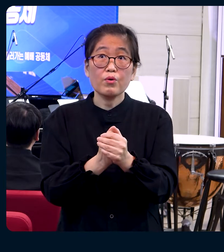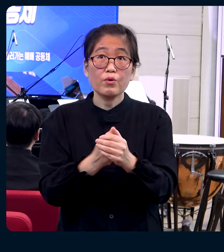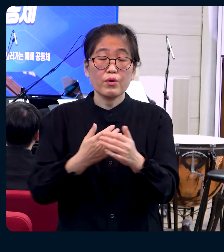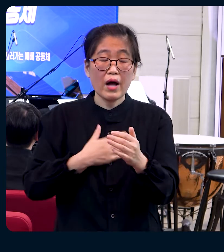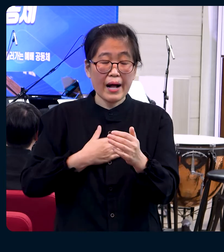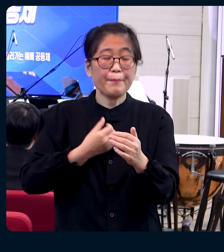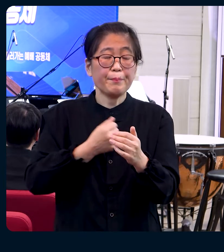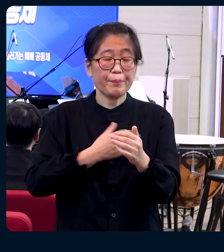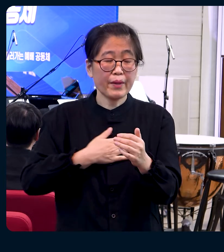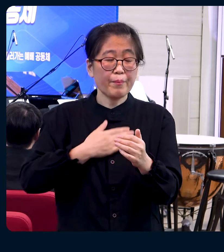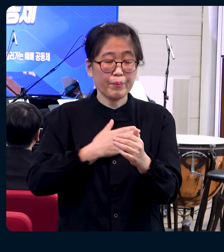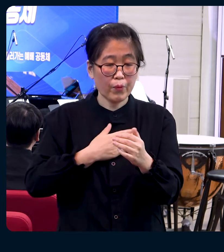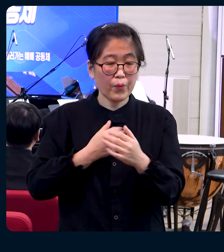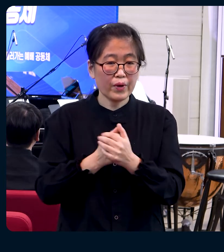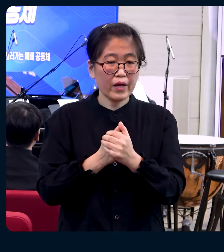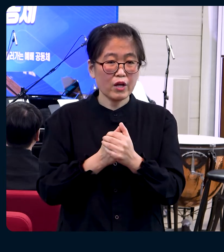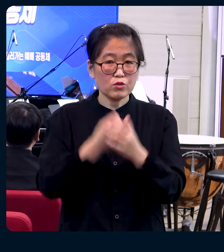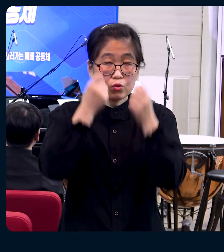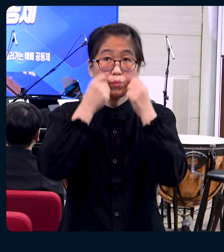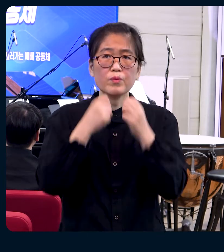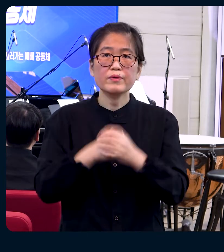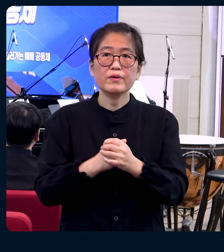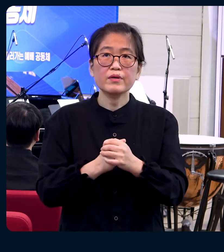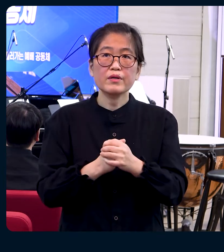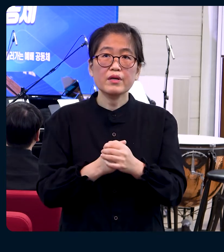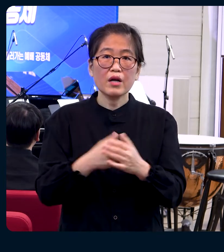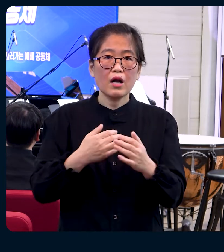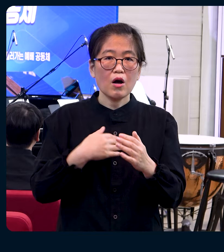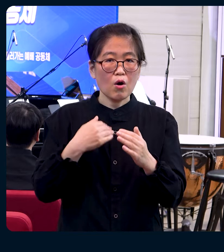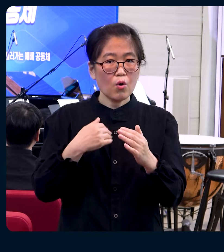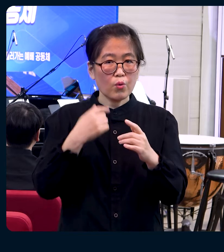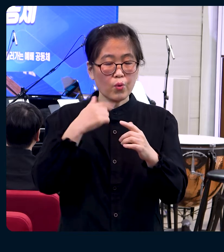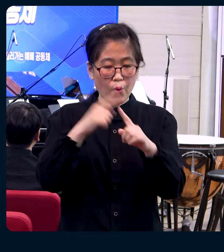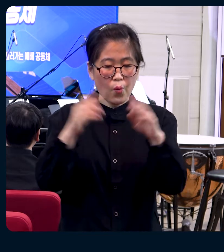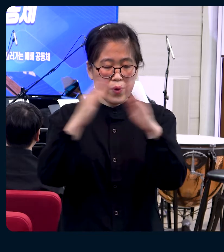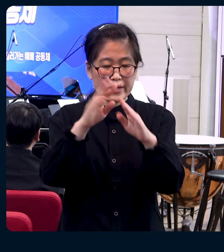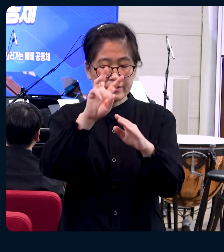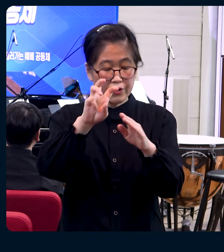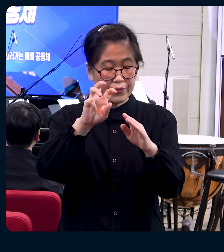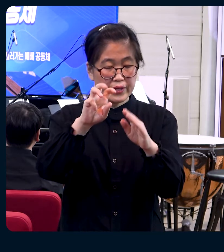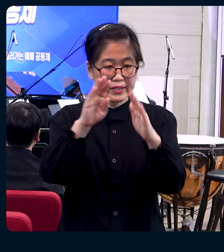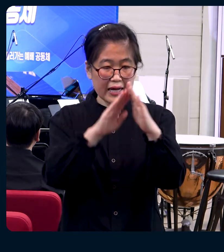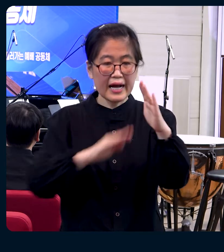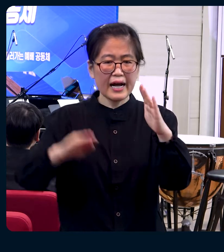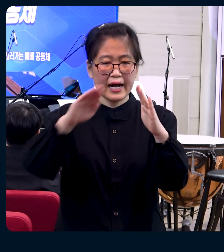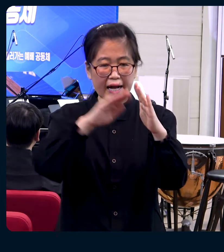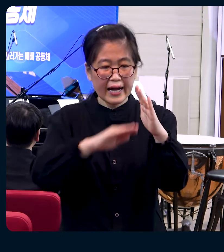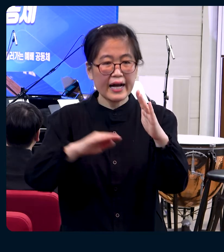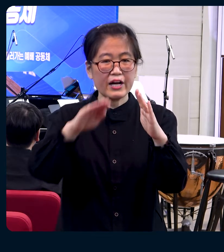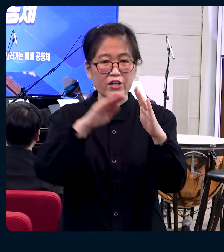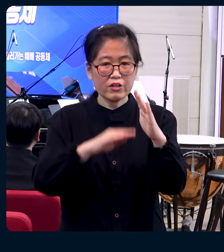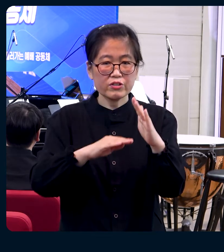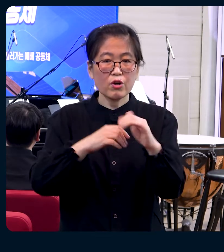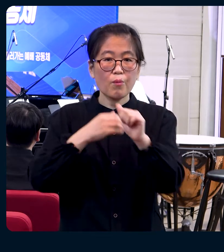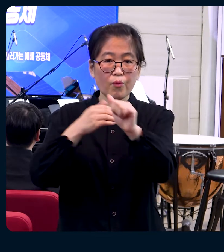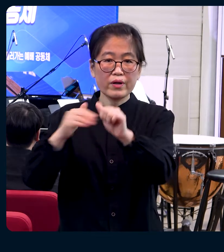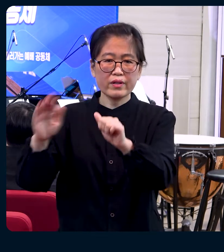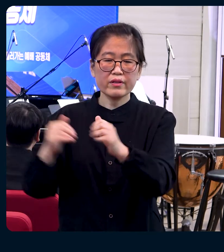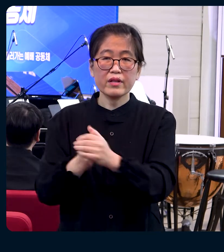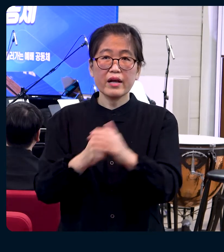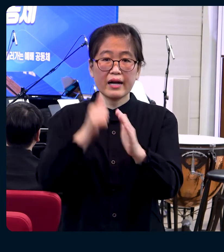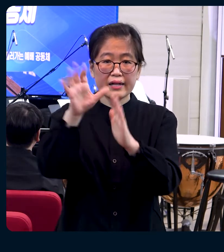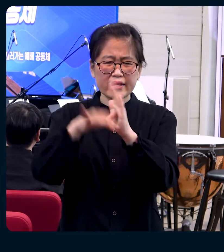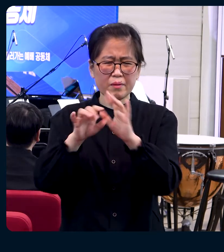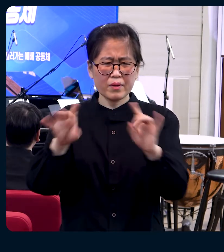기도를 시작하는데 감격의 눈물이 흘러요. 저희 교회는 20년 동안 35가정의 선교사를 파송했습니다. 나갈 때마다 눈물 바다가